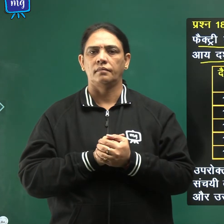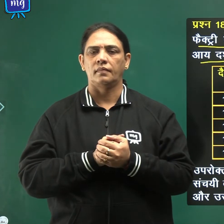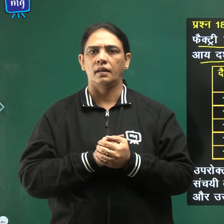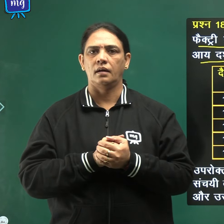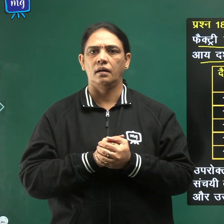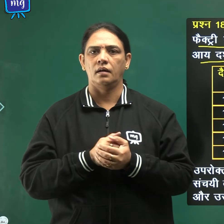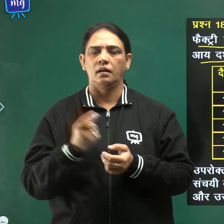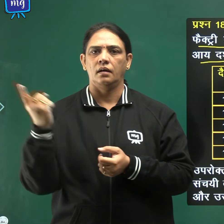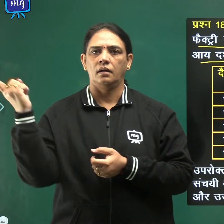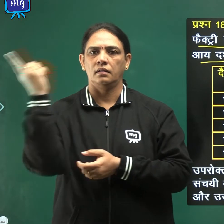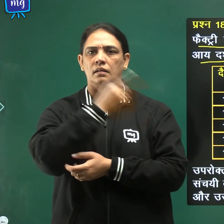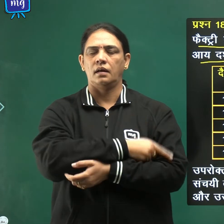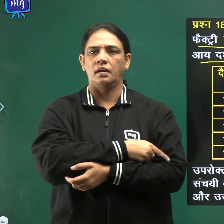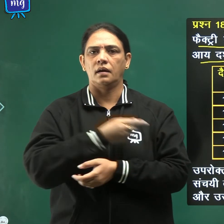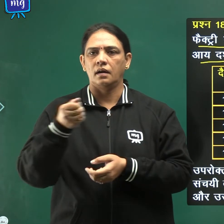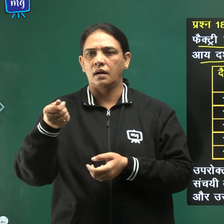दैनिक आय